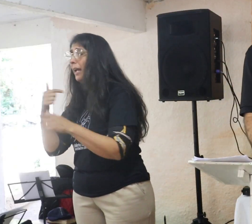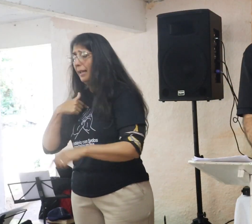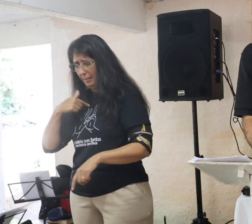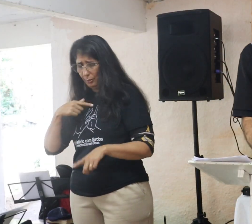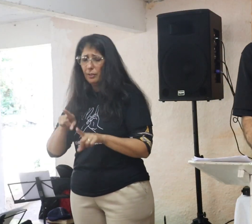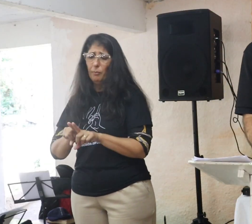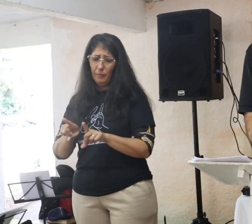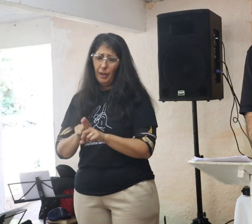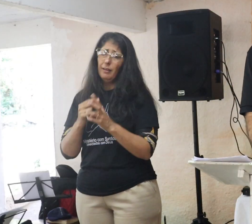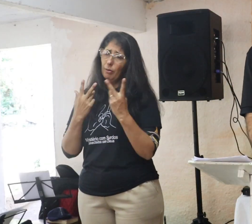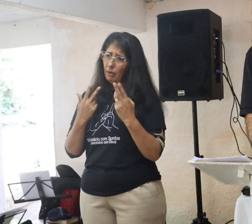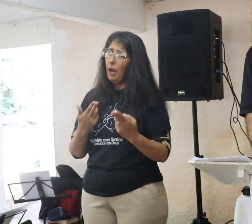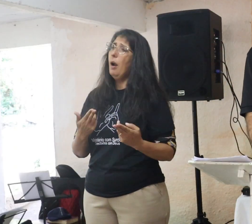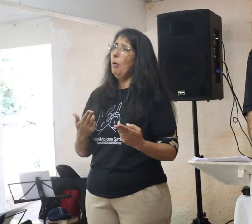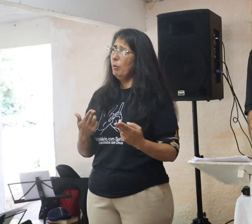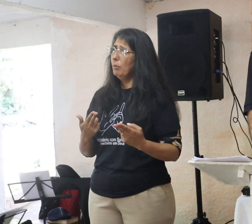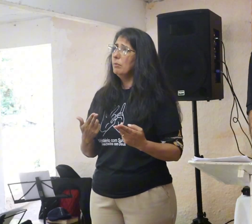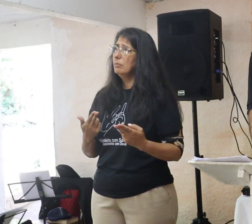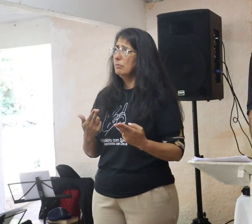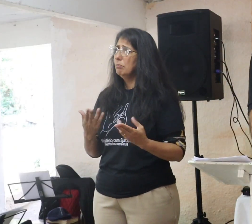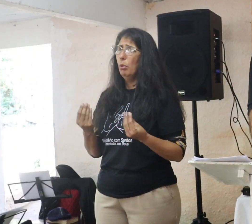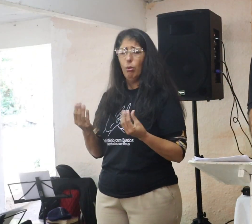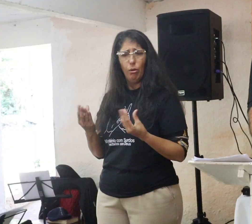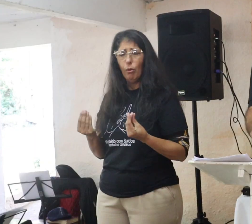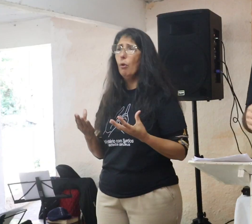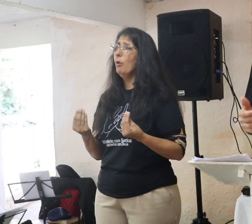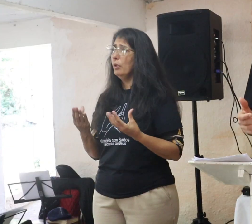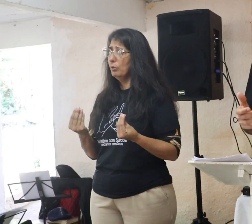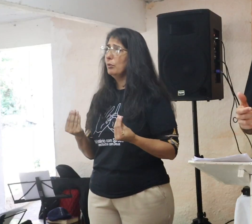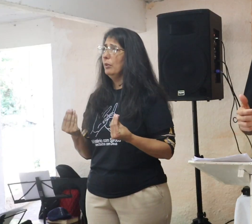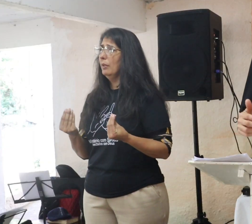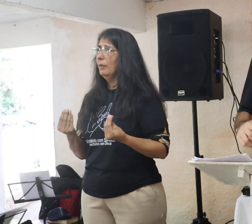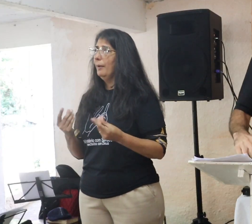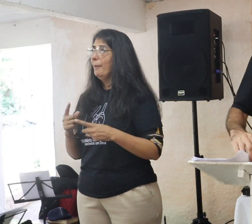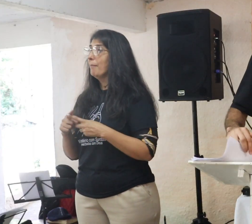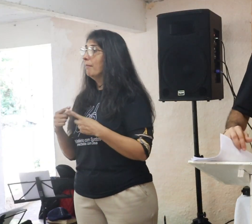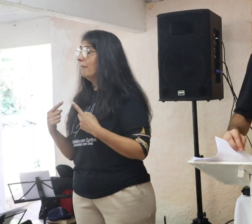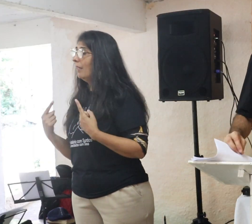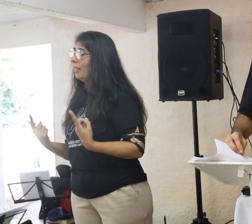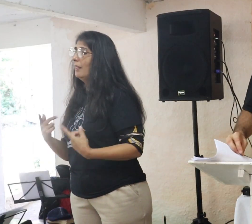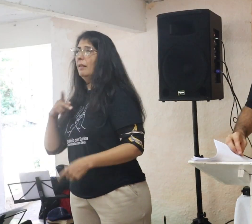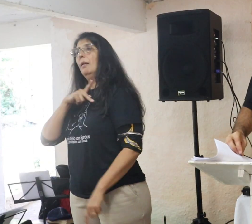muitas vezes. Muitas vezes. Mas ele está dizendo,